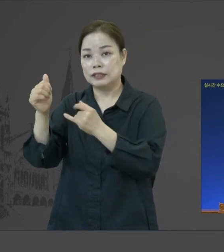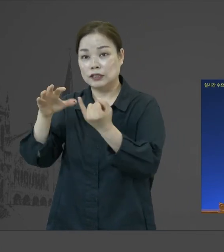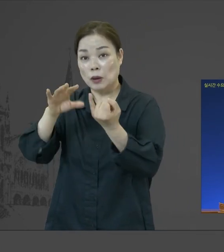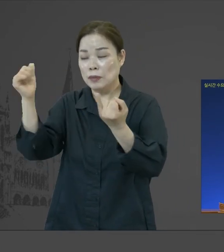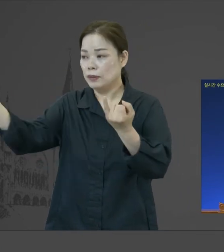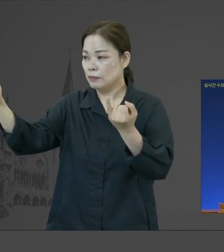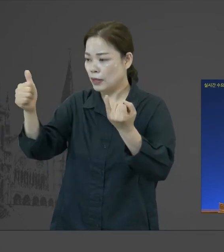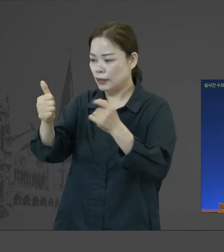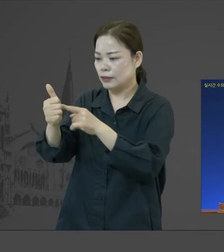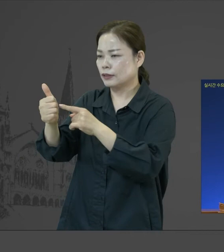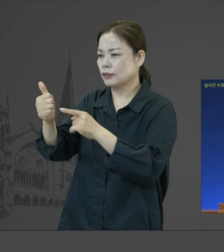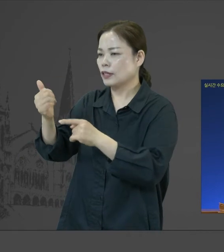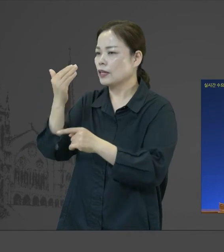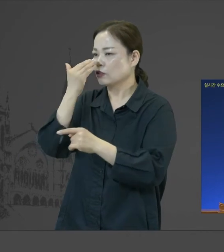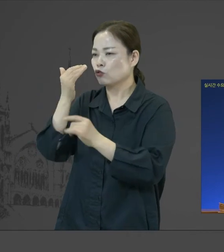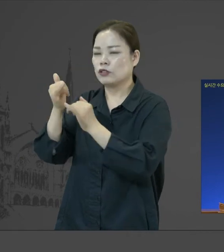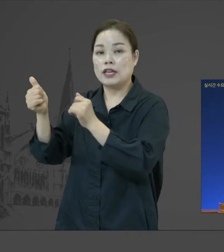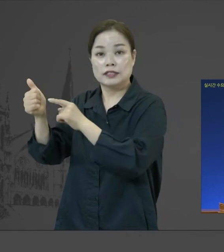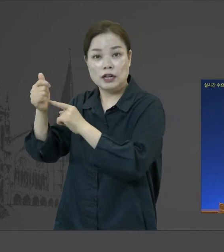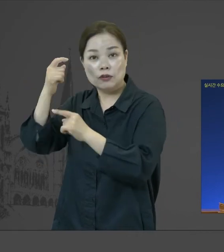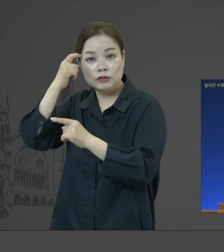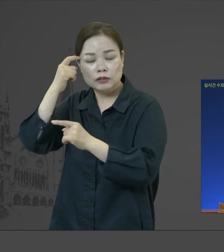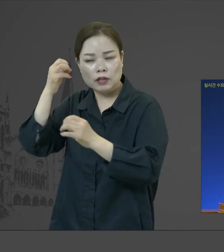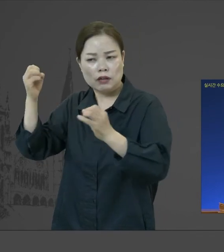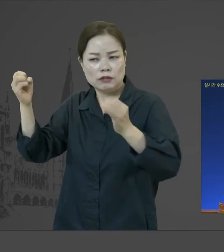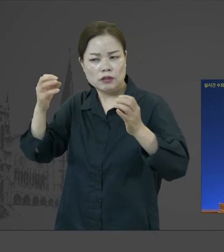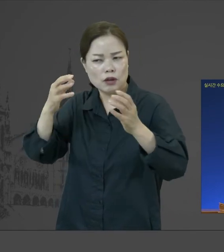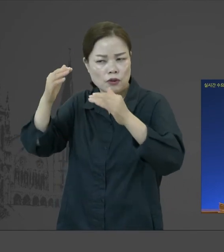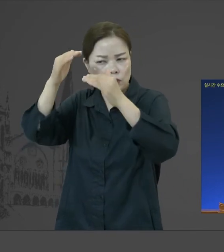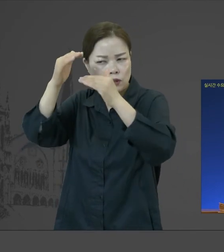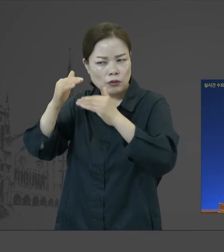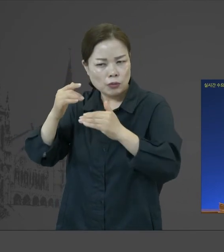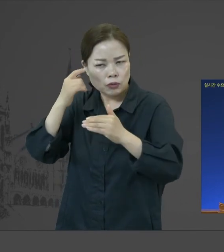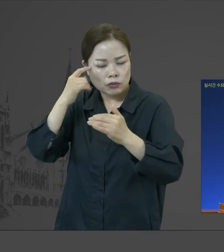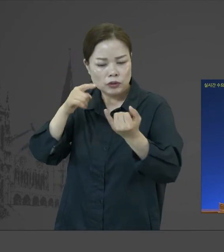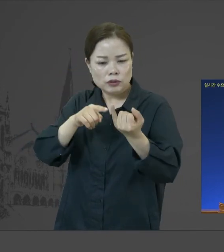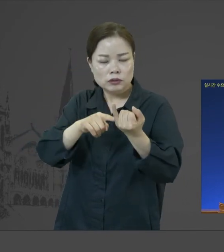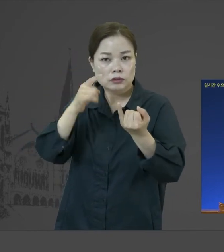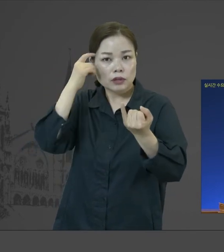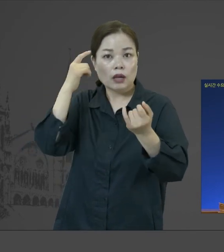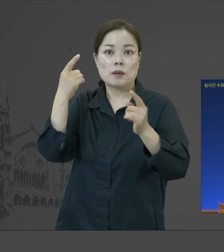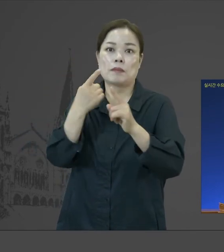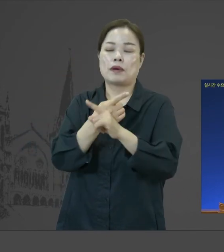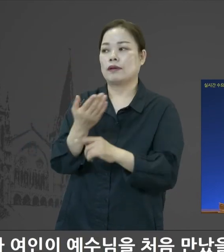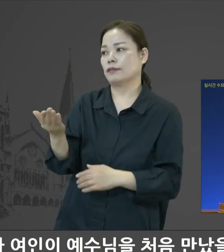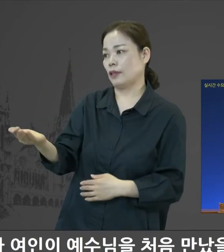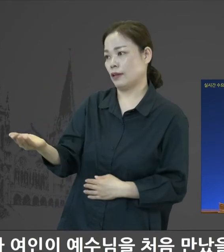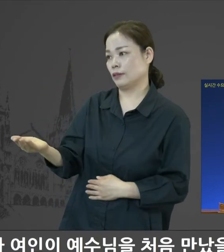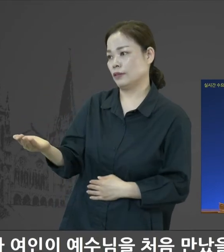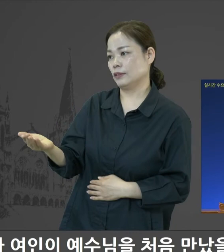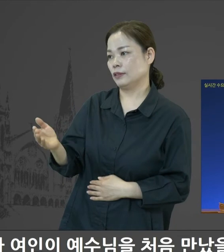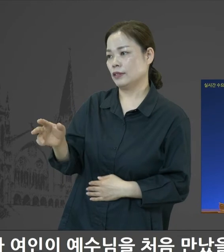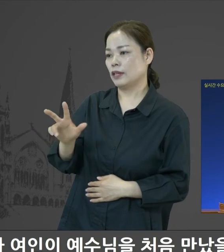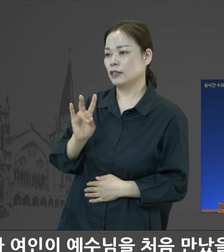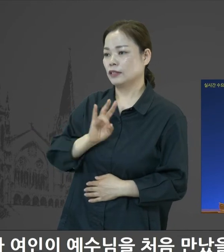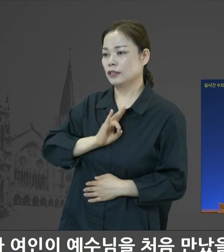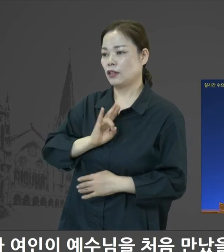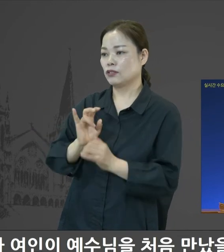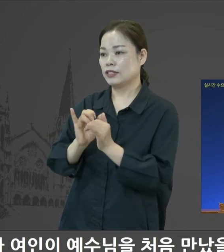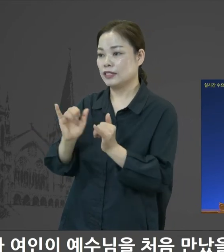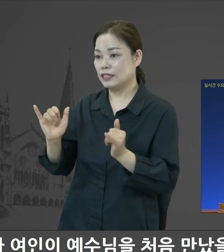뿐입니다. 근데 예수님과 대화를 나누다 보니 이 여인의 생각이 바뀌죠. 당신은